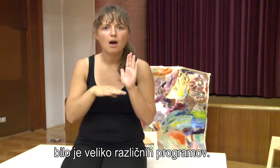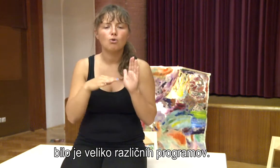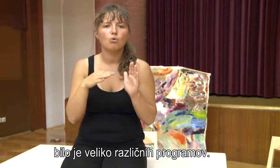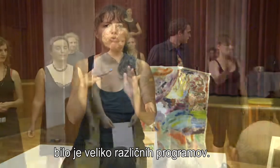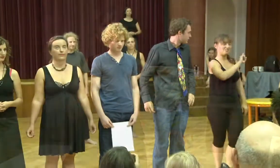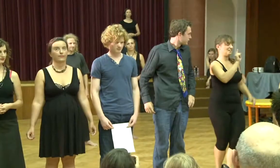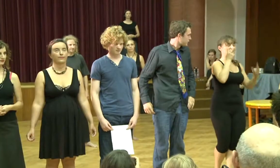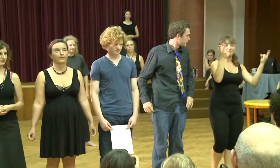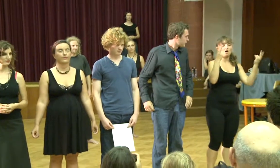programov.